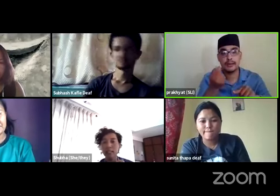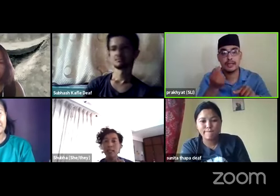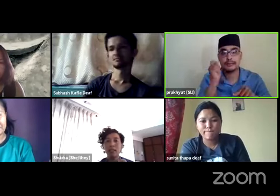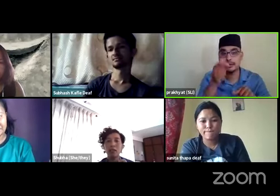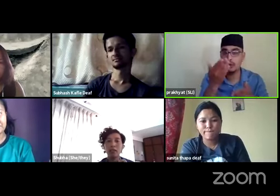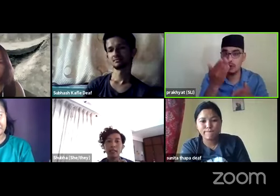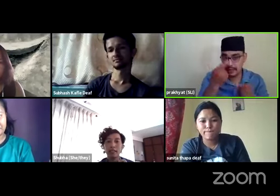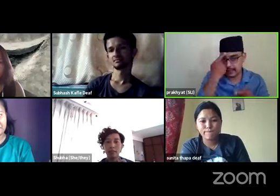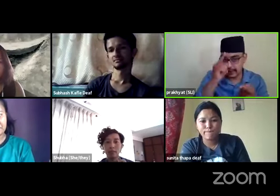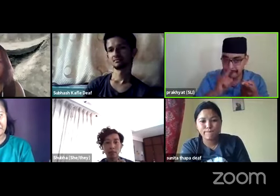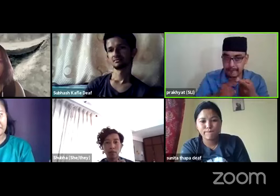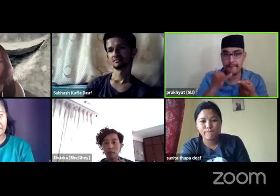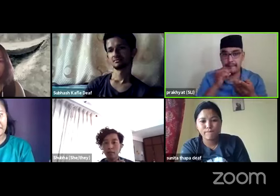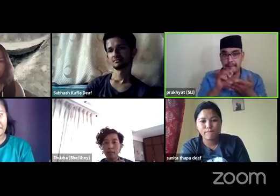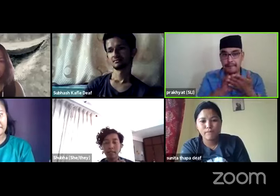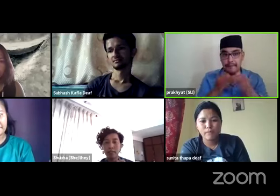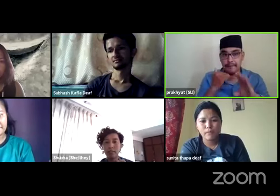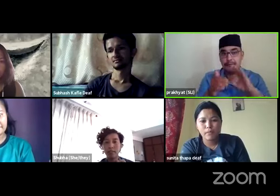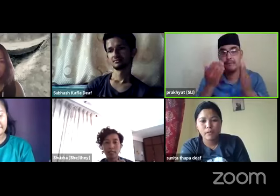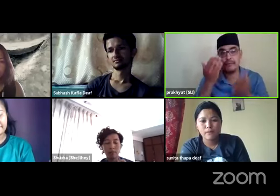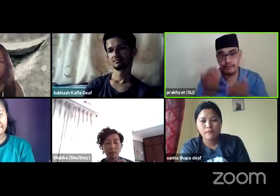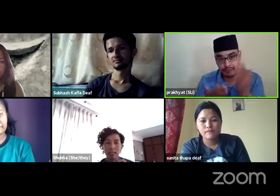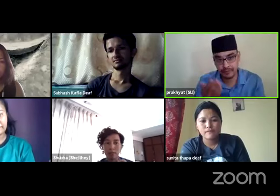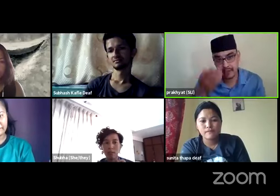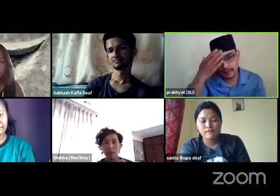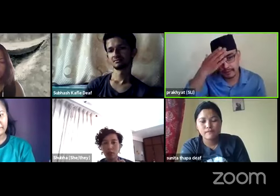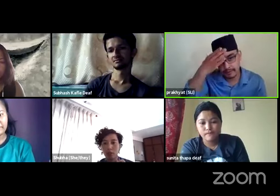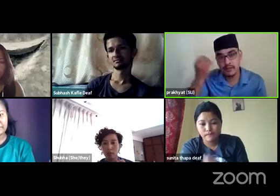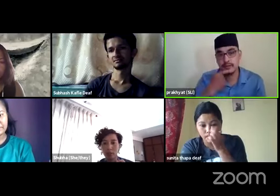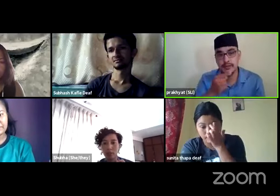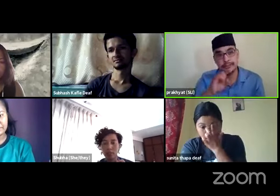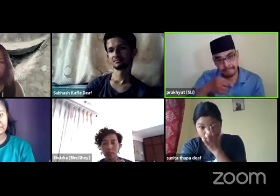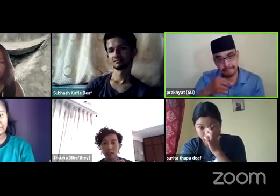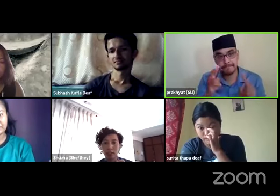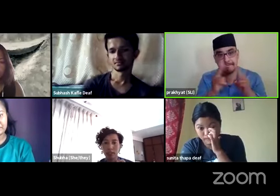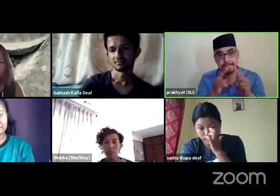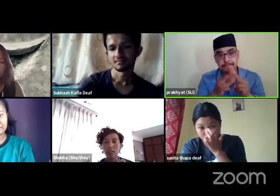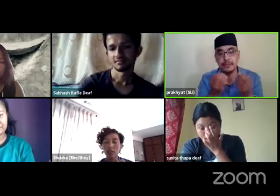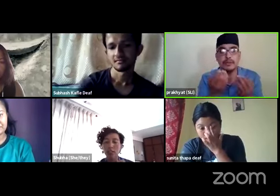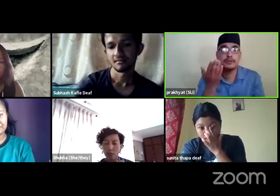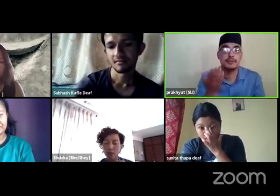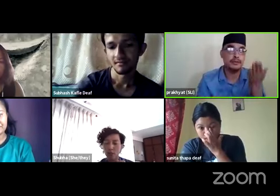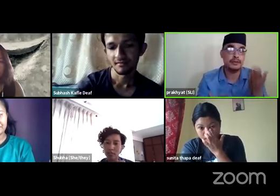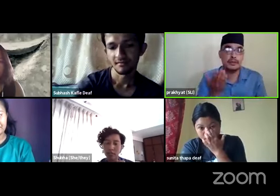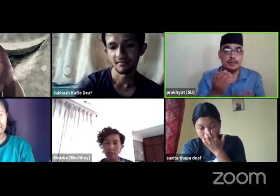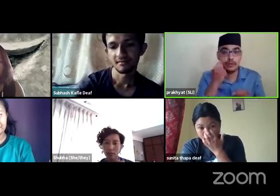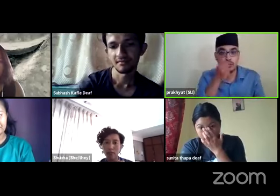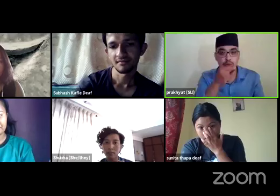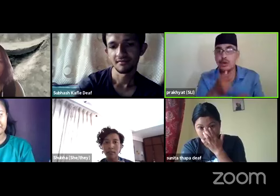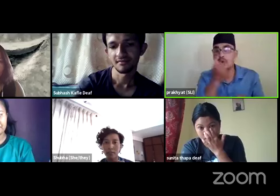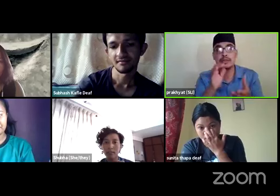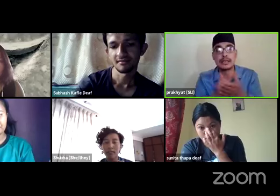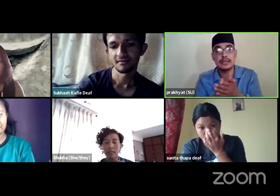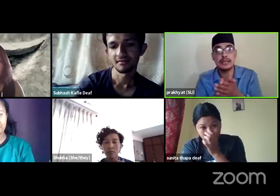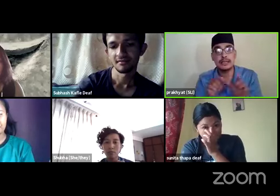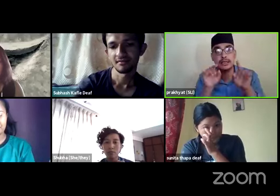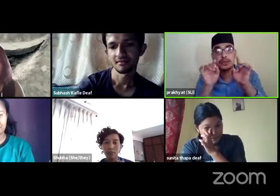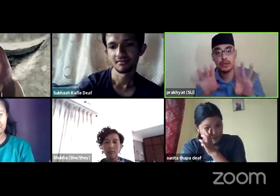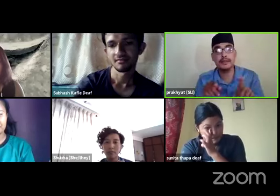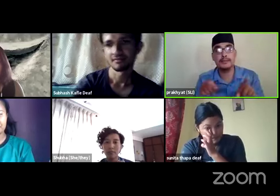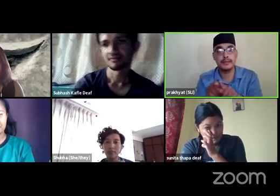होला यदि त्यहाँ लेख्न बिर्सिनु भएको छ भने पछि हामीलाई सम्पर्क गर्न सक्नुहुनेछ है कसै कसै अरू साथीको छुटेको छ भने पनि